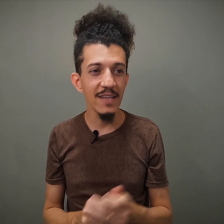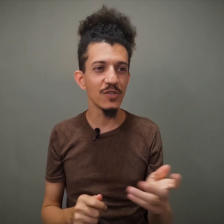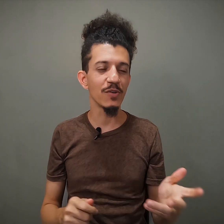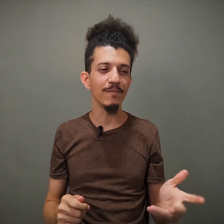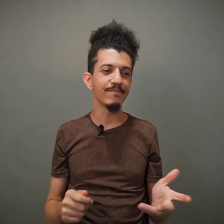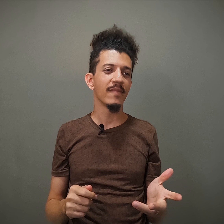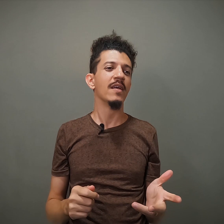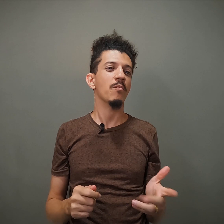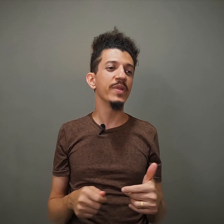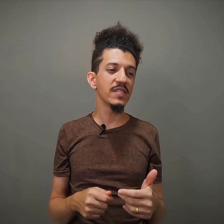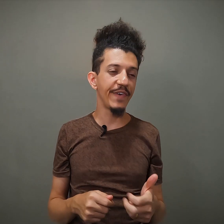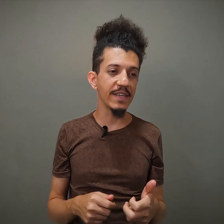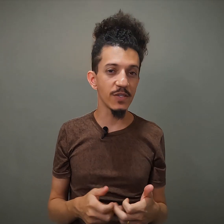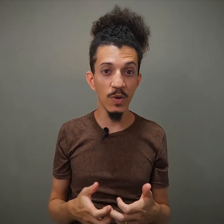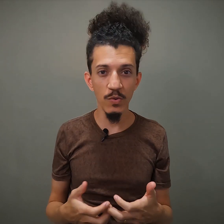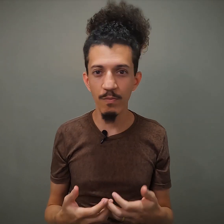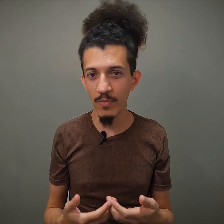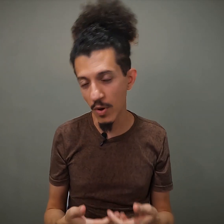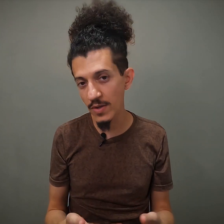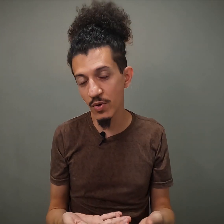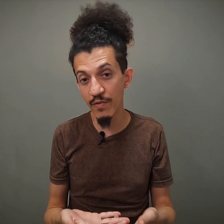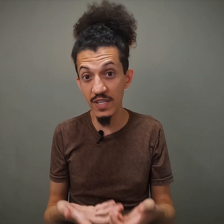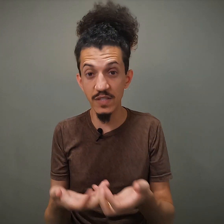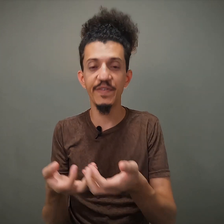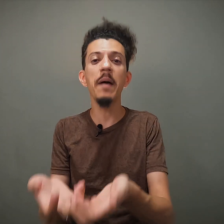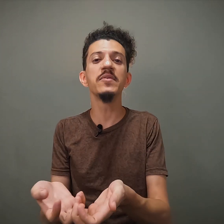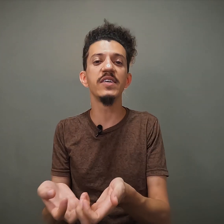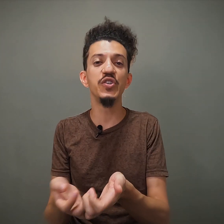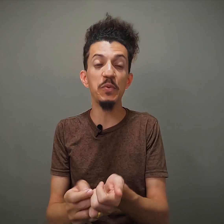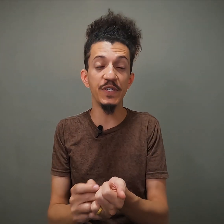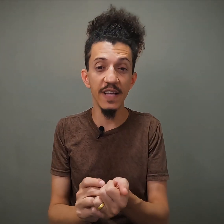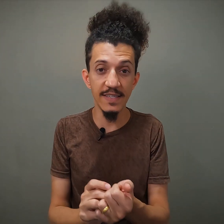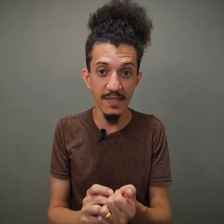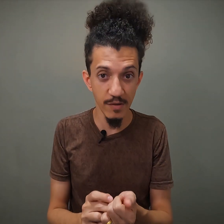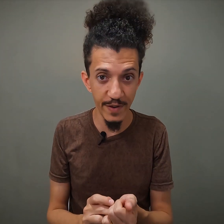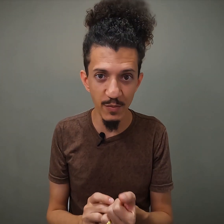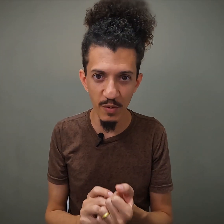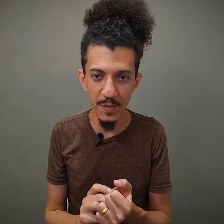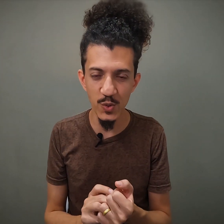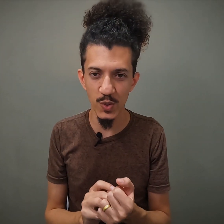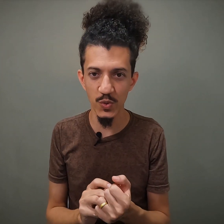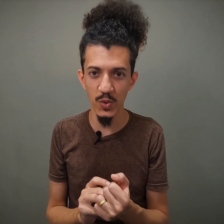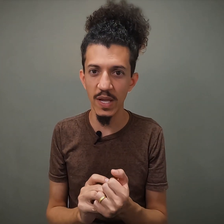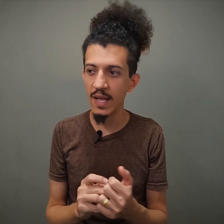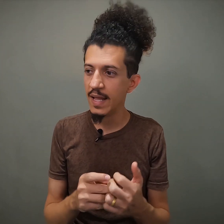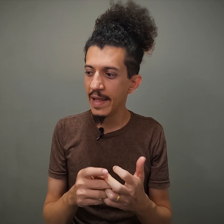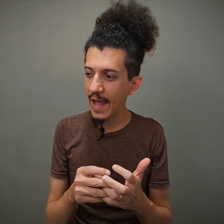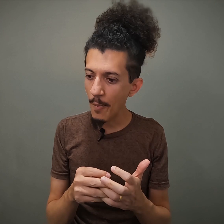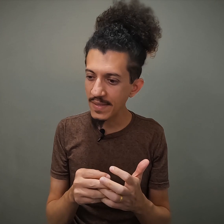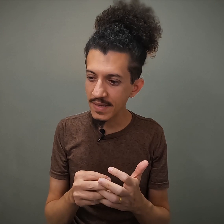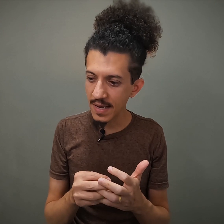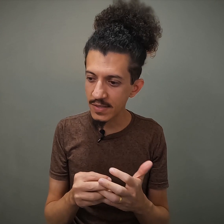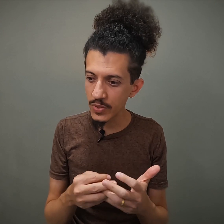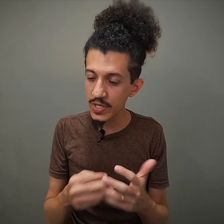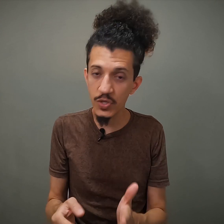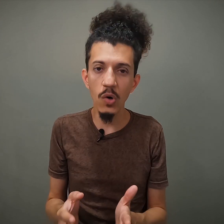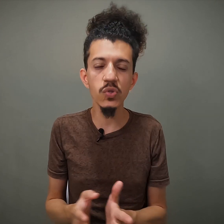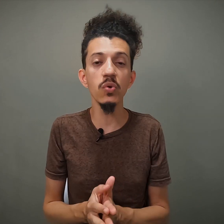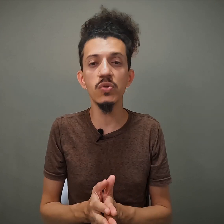Edson, muitas vezes quando nós ouvintes vemos esse tipo de sinalização feita por uma pessoa surda, dá uma sensação de que só os surdos